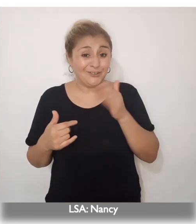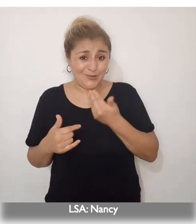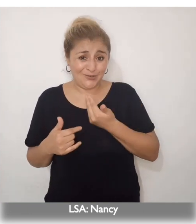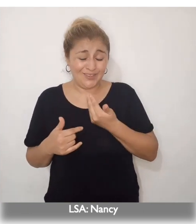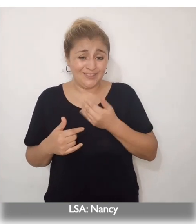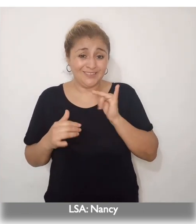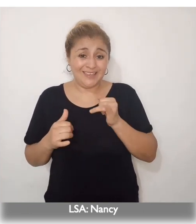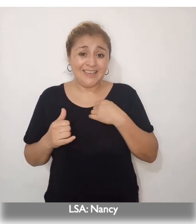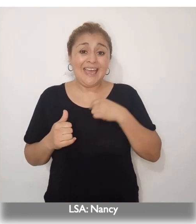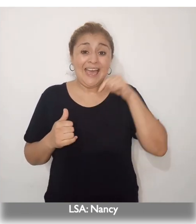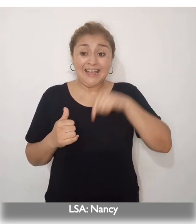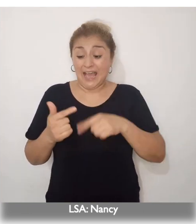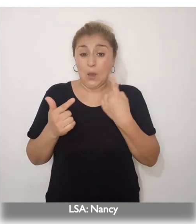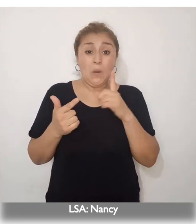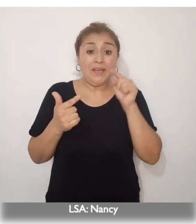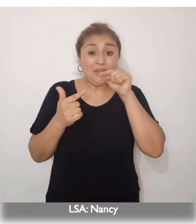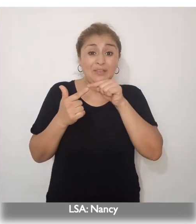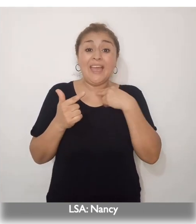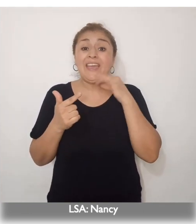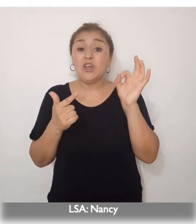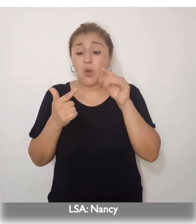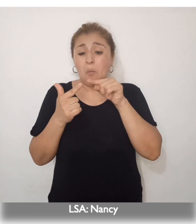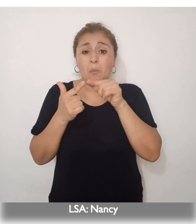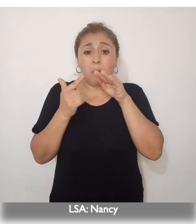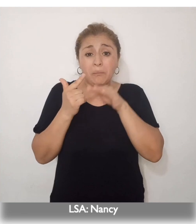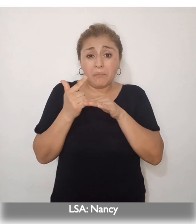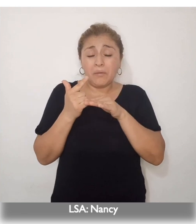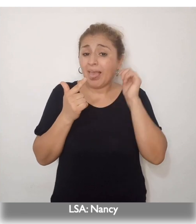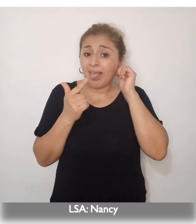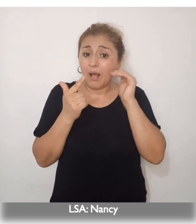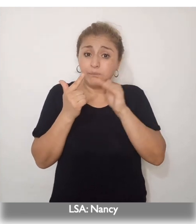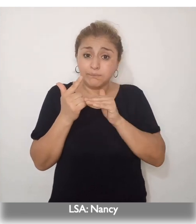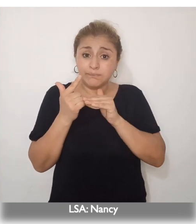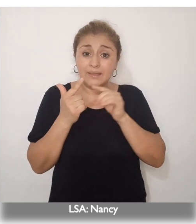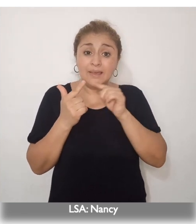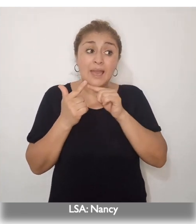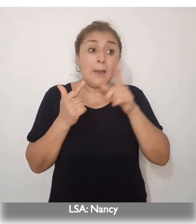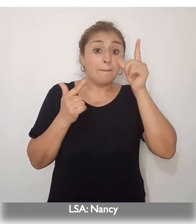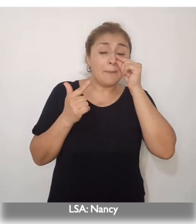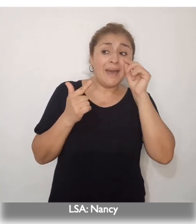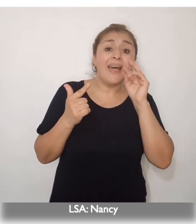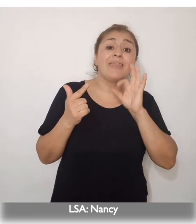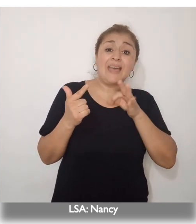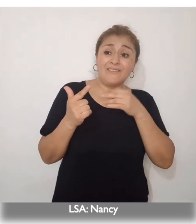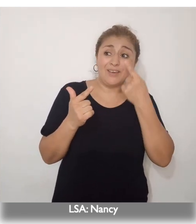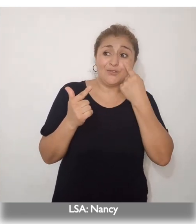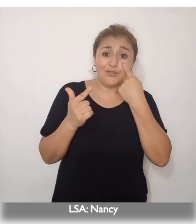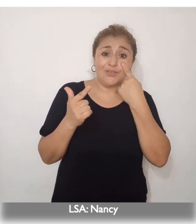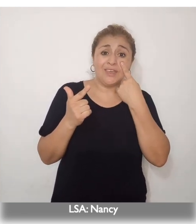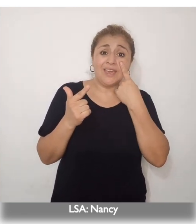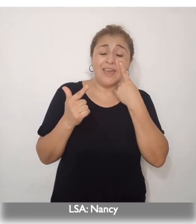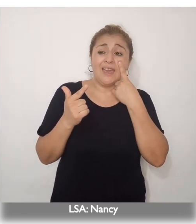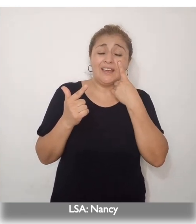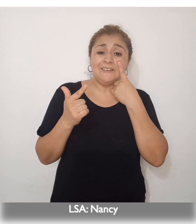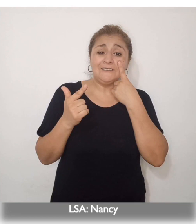cuando El hijo menor se fue de la casa el padre no hizo nada por retenerlo y de esta manera